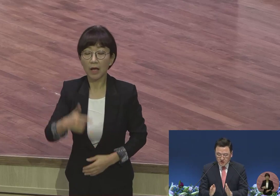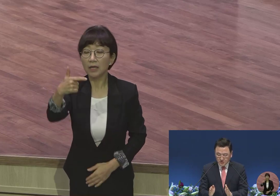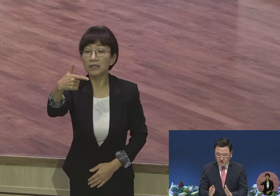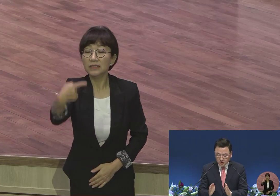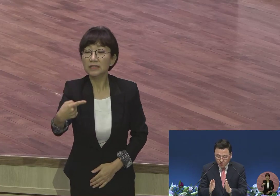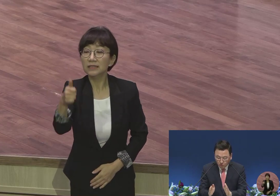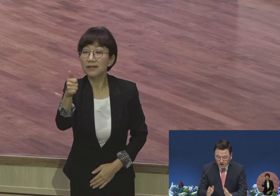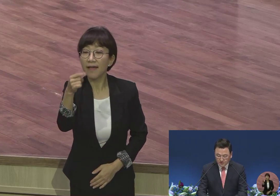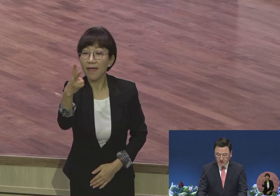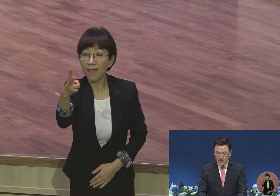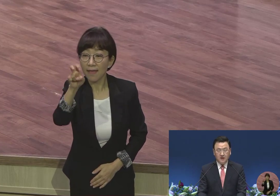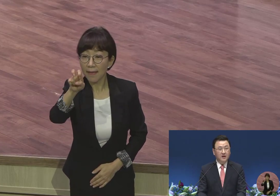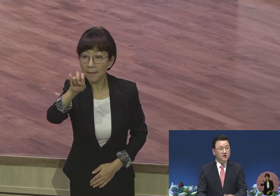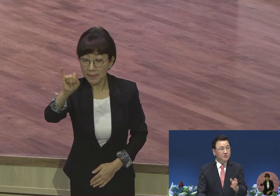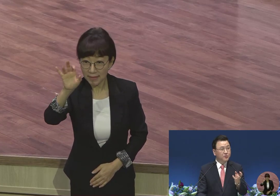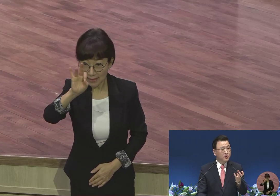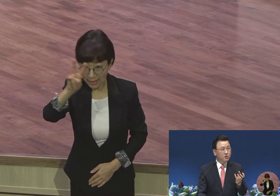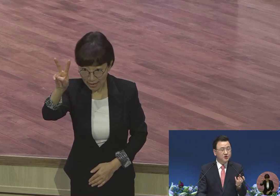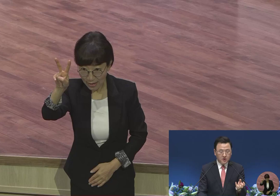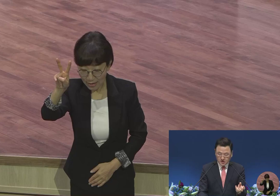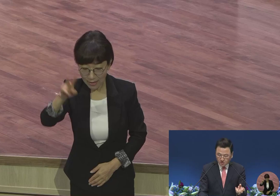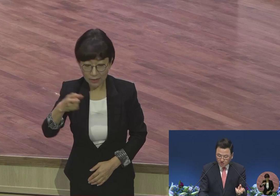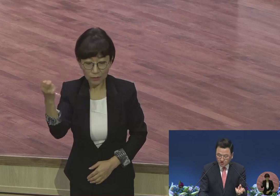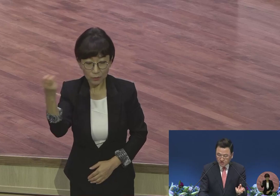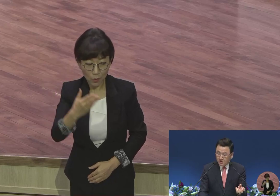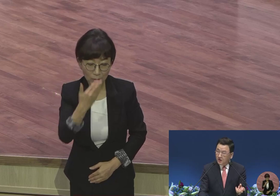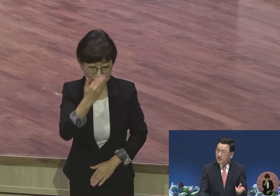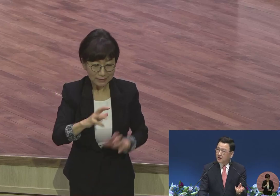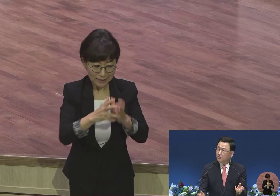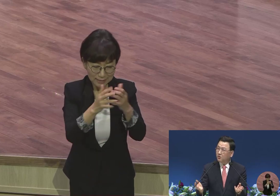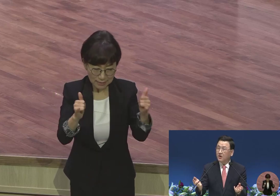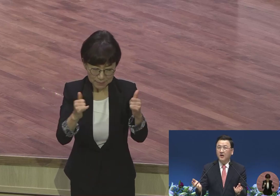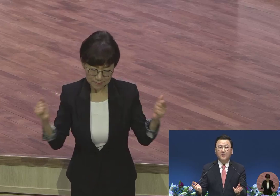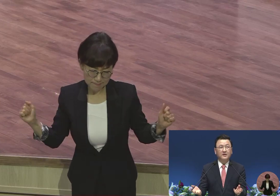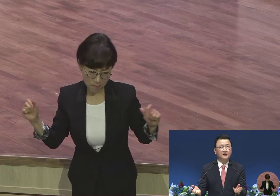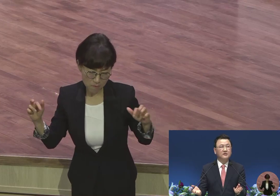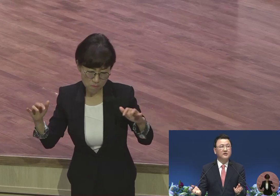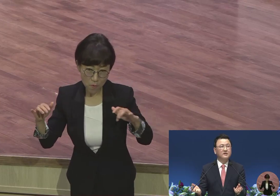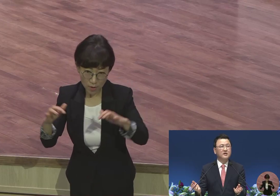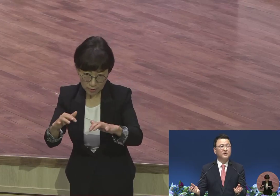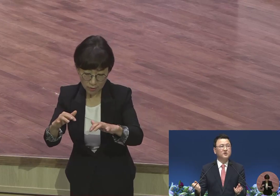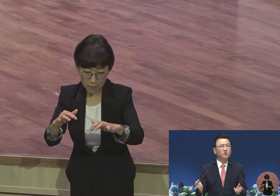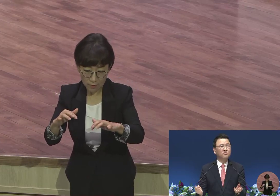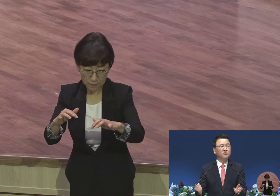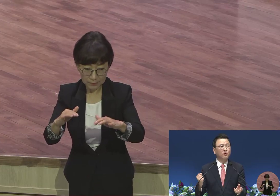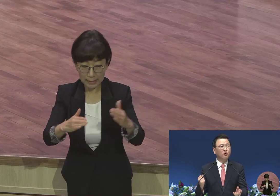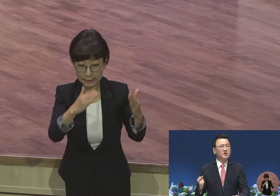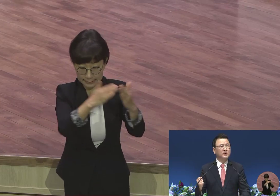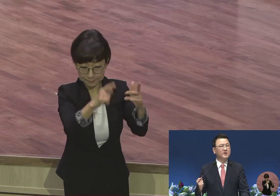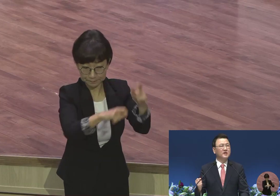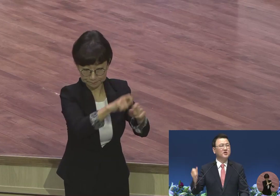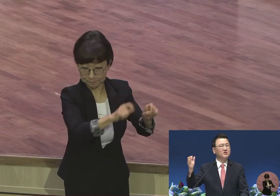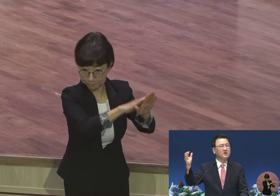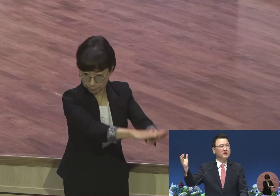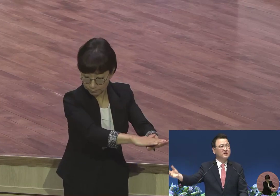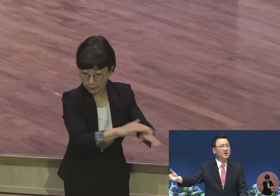전체 이스라엘 백성이 올인합니다. 집도 지어야 되고 땅도 개간하였는데 느헤미야 총독은 50일 만에 전체 이스라엘